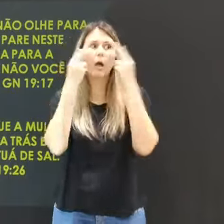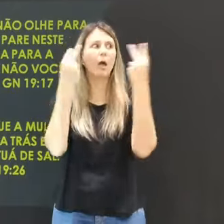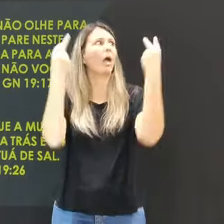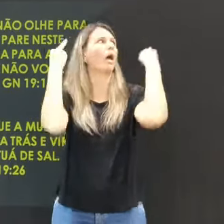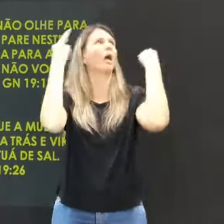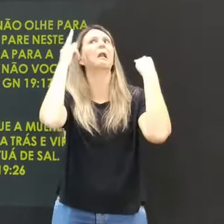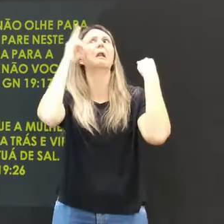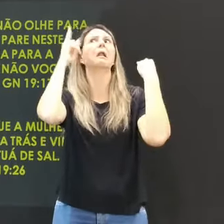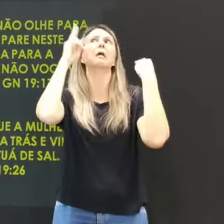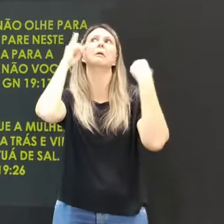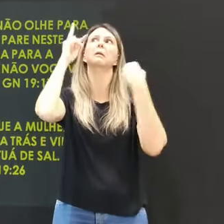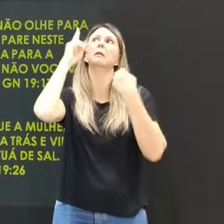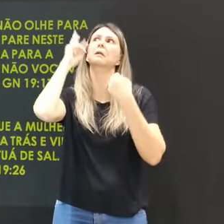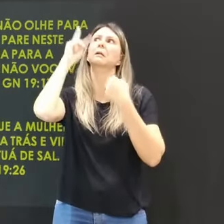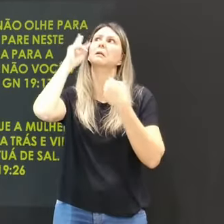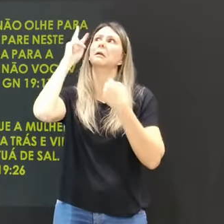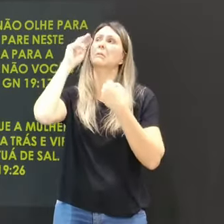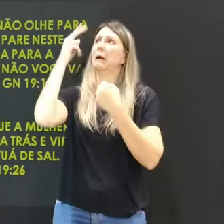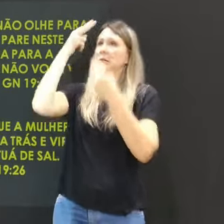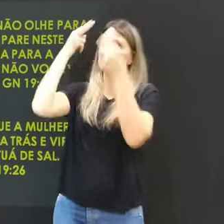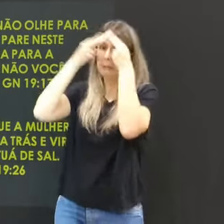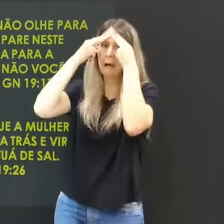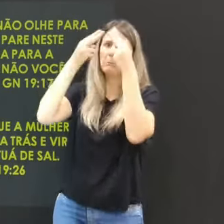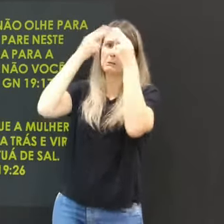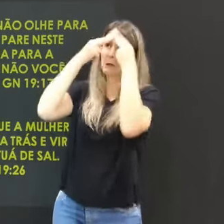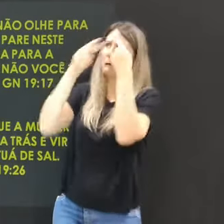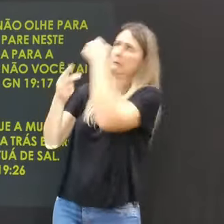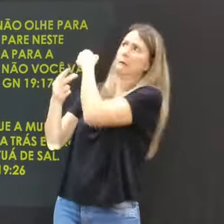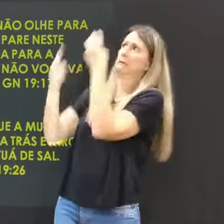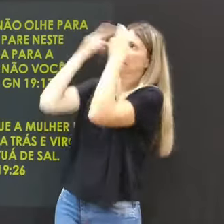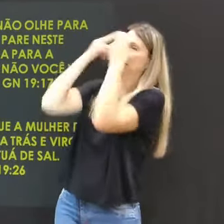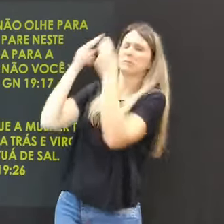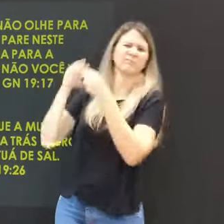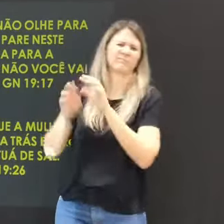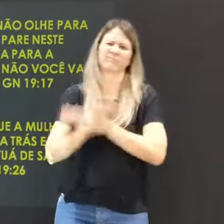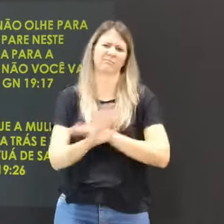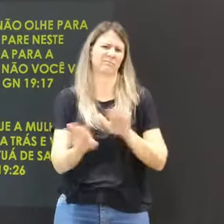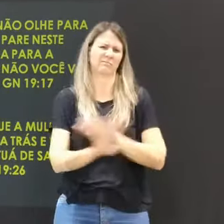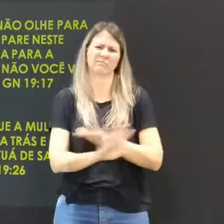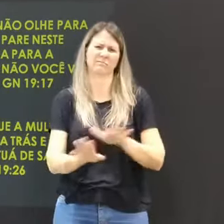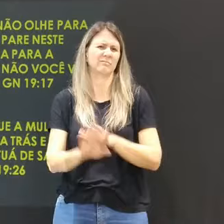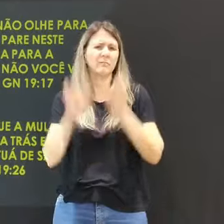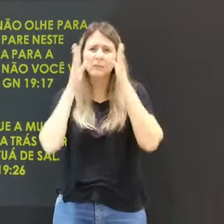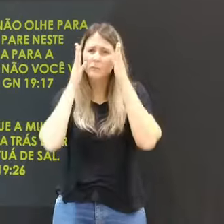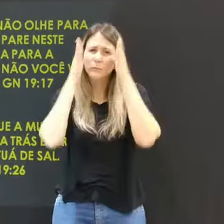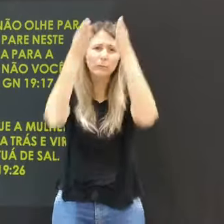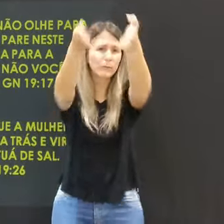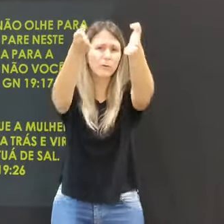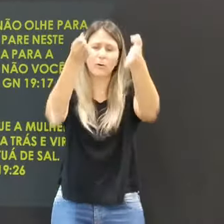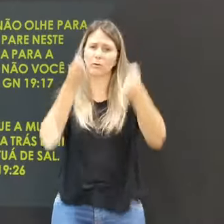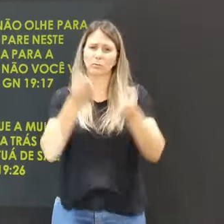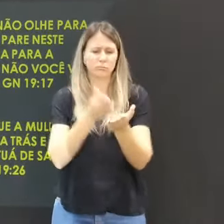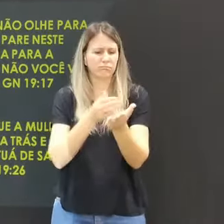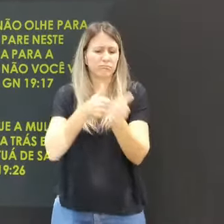Evitar voltar para as coisas do passado, lembrar, ai, meus problemas lá no passado, meus traumas. Meu trauma não, isso já foi, acabou. Foque para